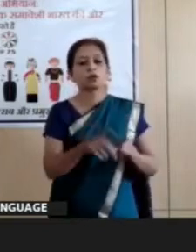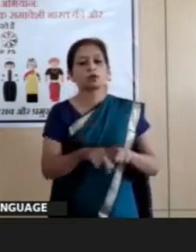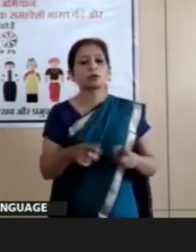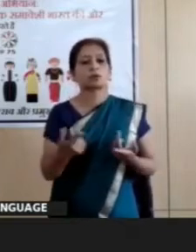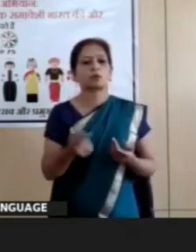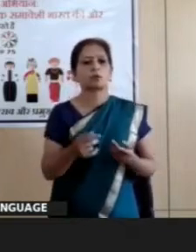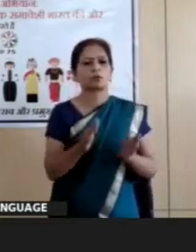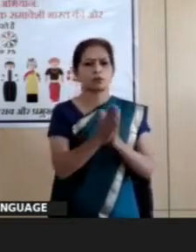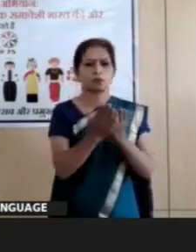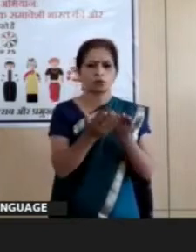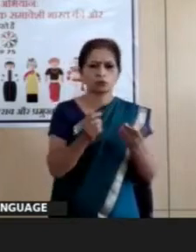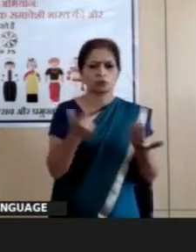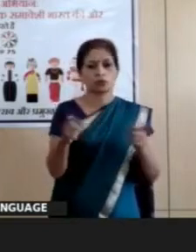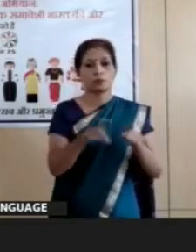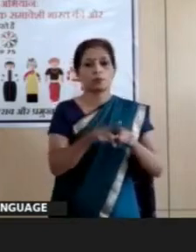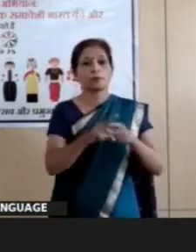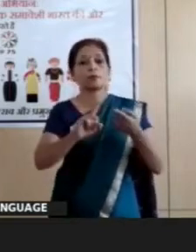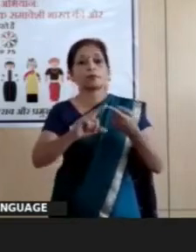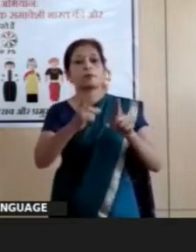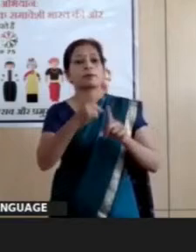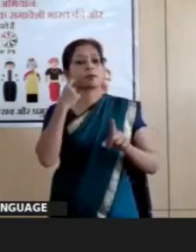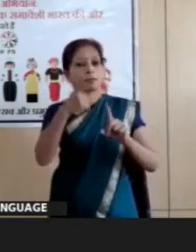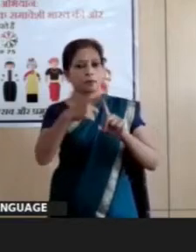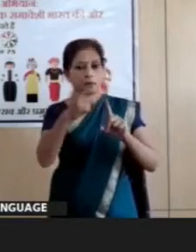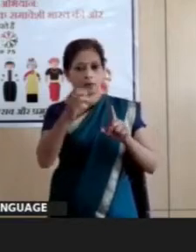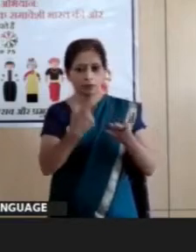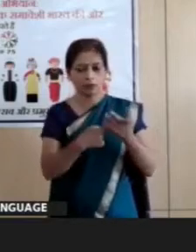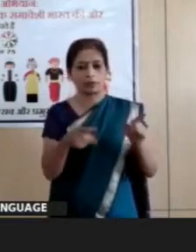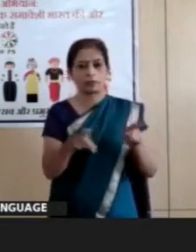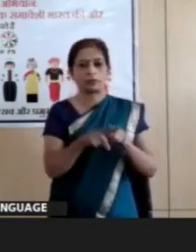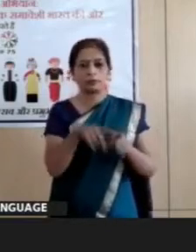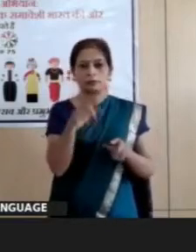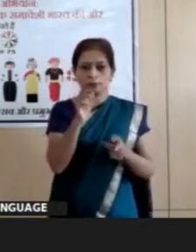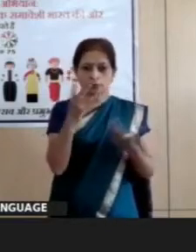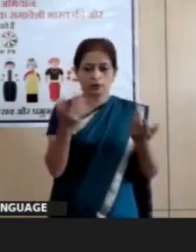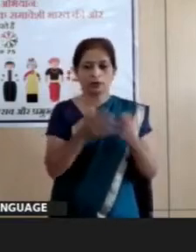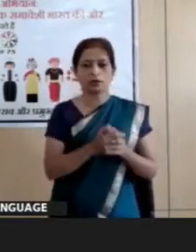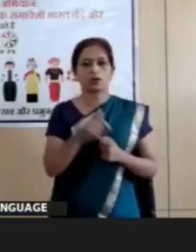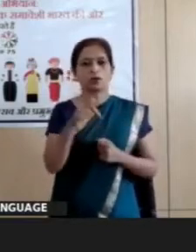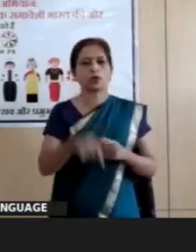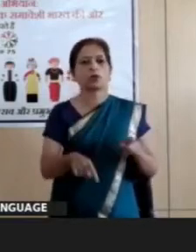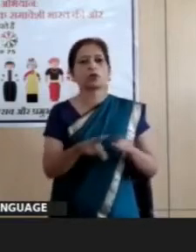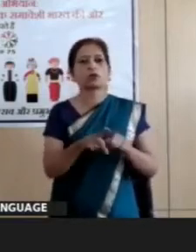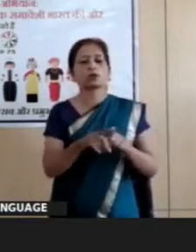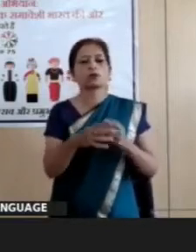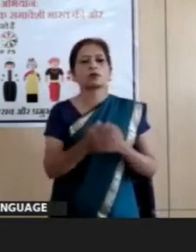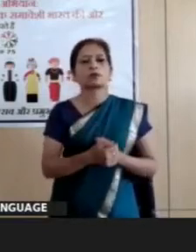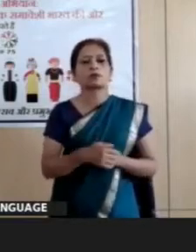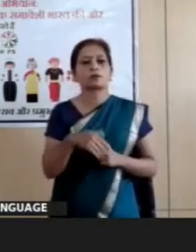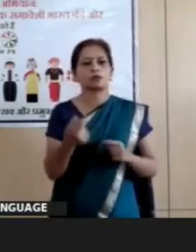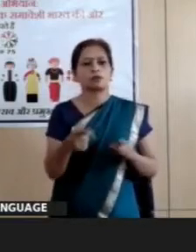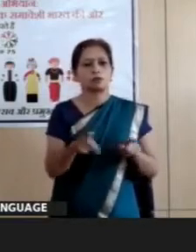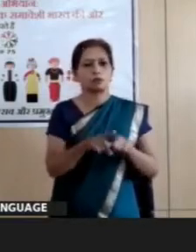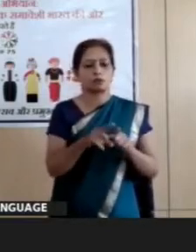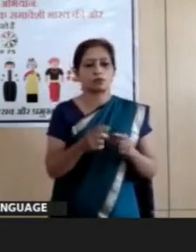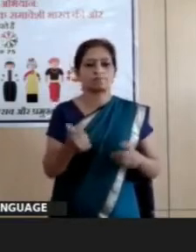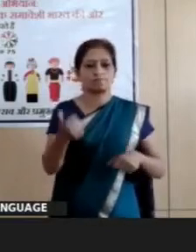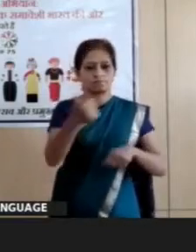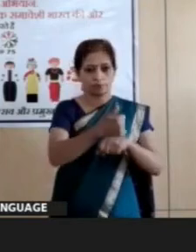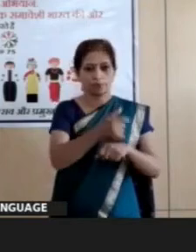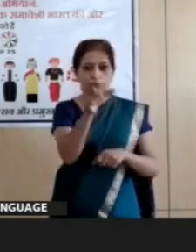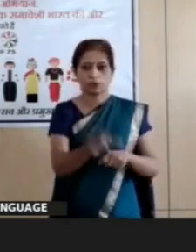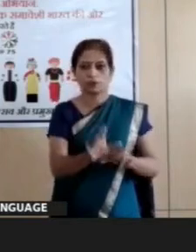आपकी भूमिका नामक एक साप्ताहिक पत्रिका में सर संपादक की रूप में भी है। परिवर्तन साहित्य महामंडल के